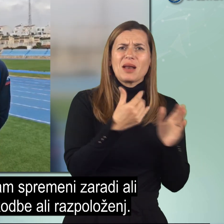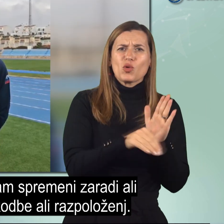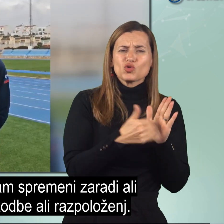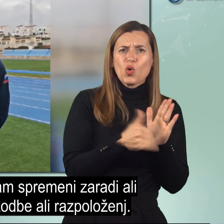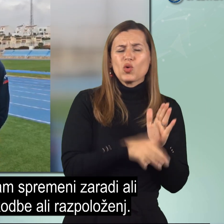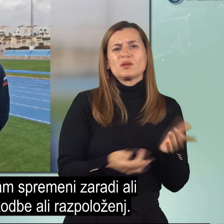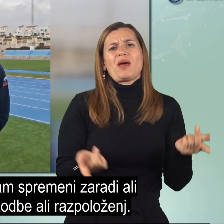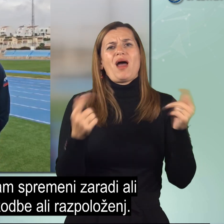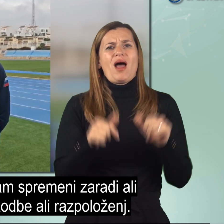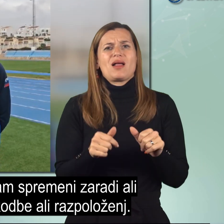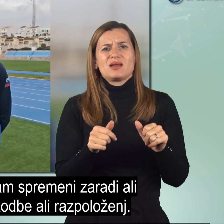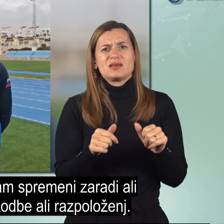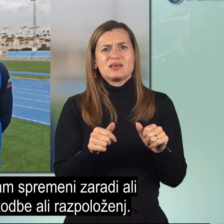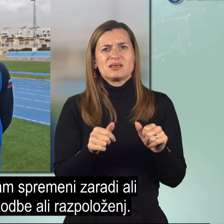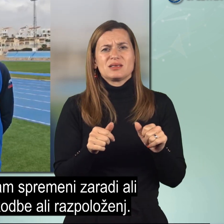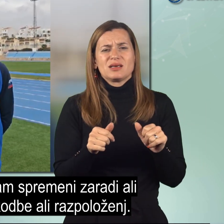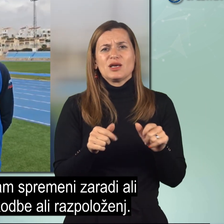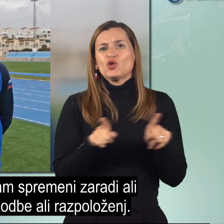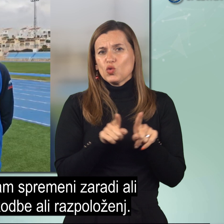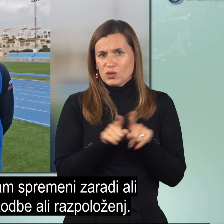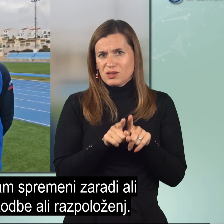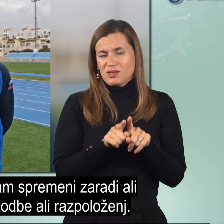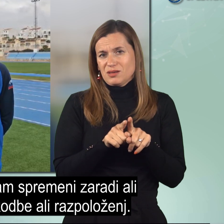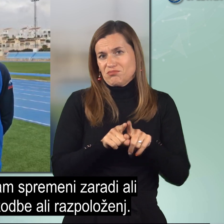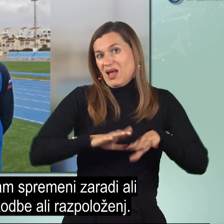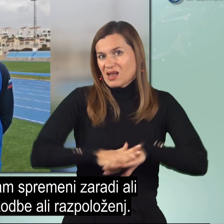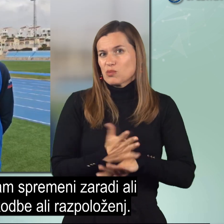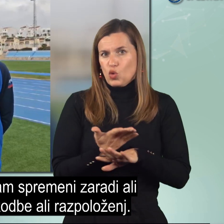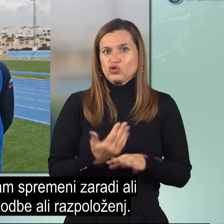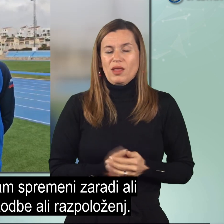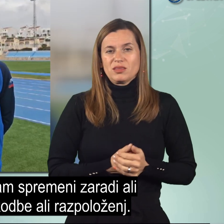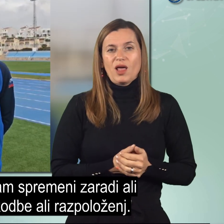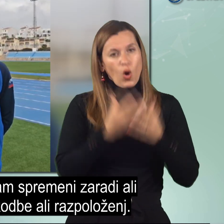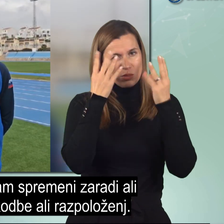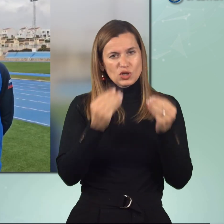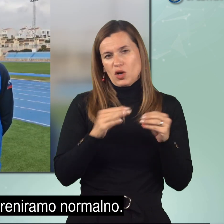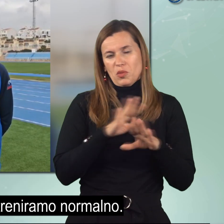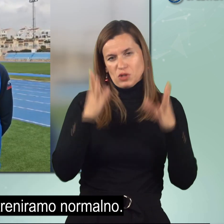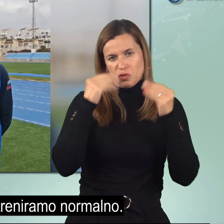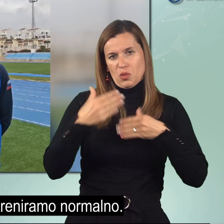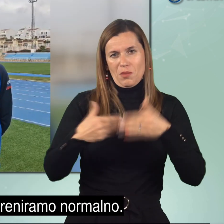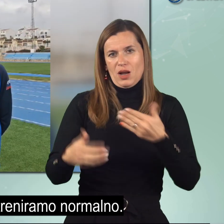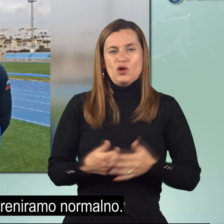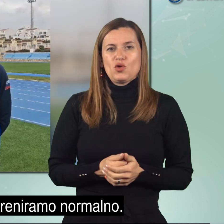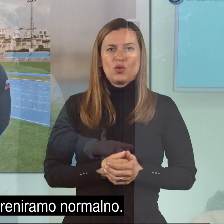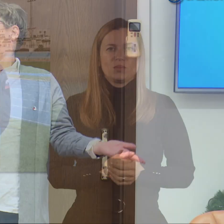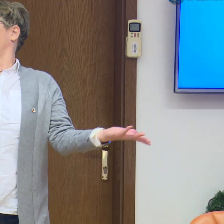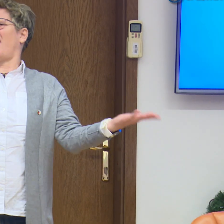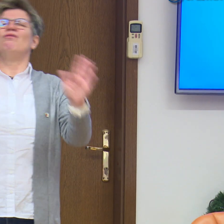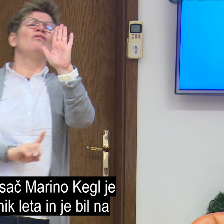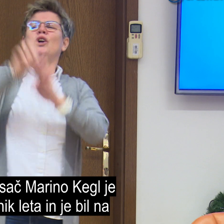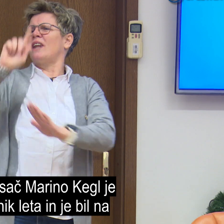kakšne minimalne poškodbe ali pa tudi razpoloženja. Ponavadi pa gre vse